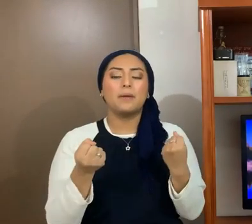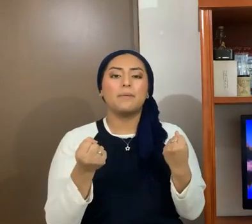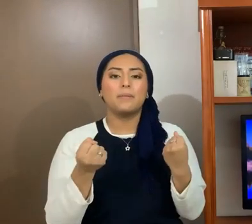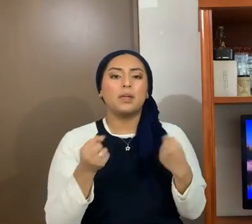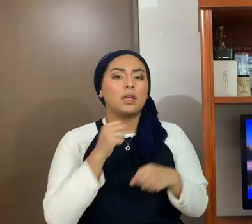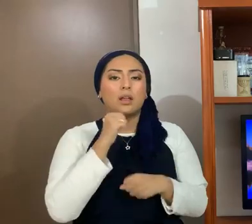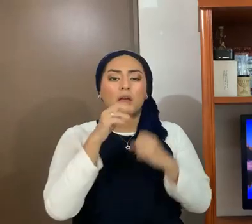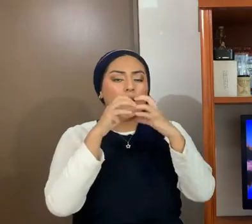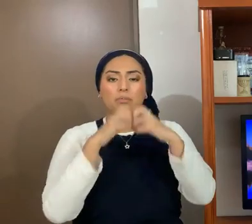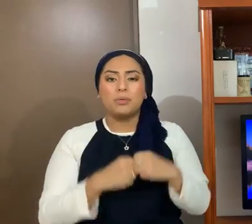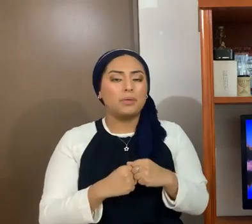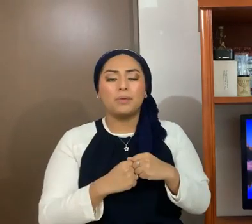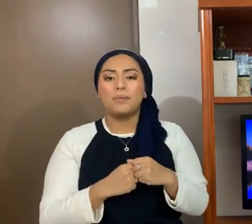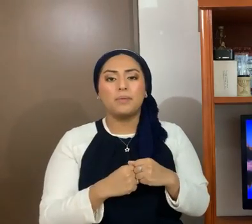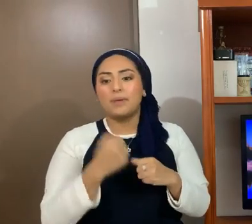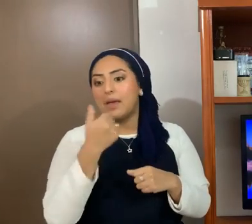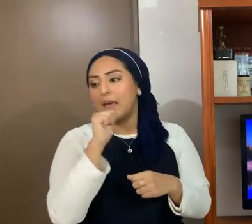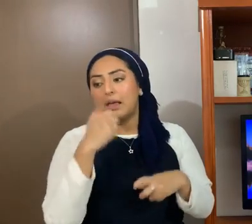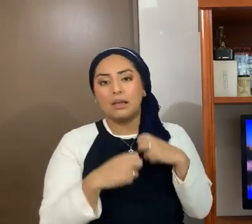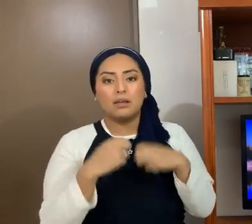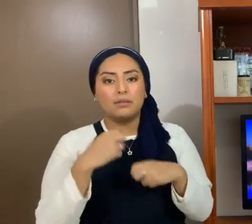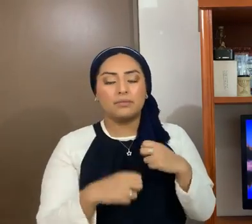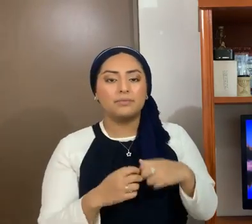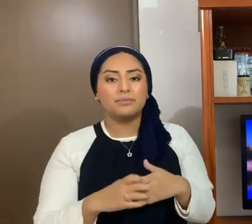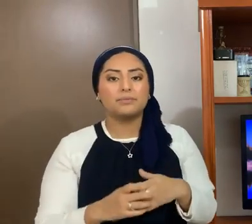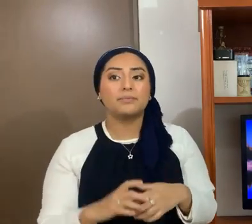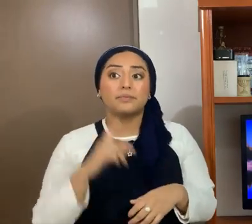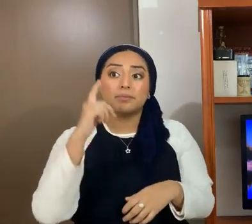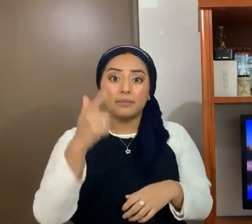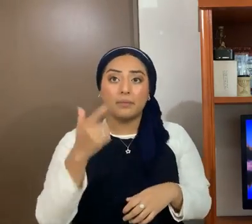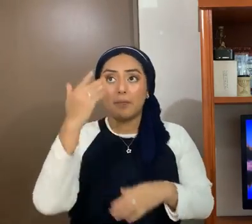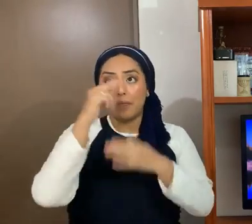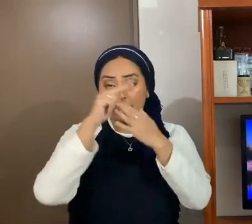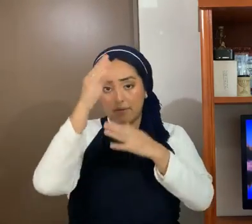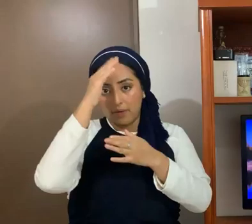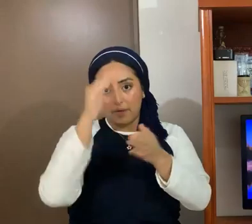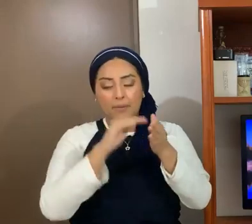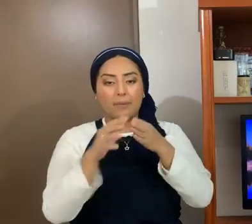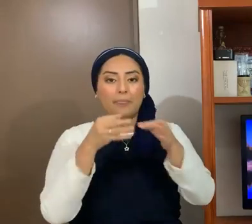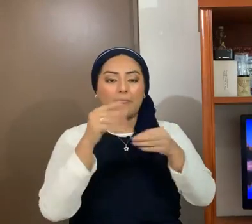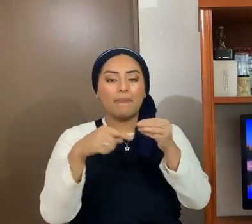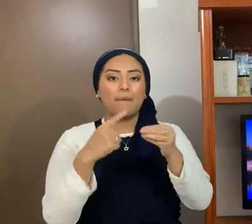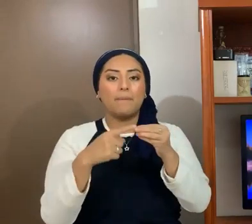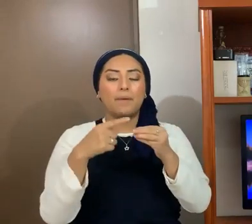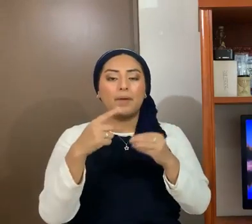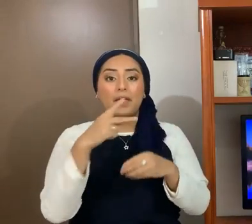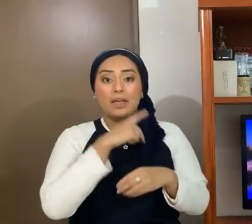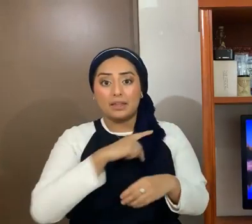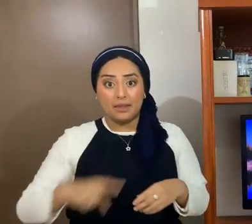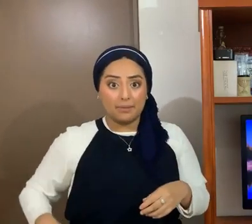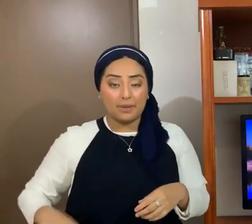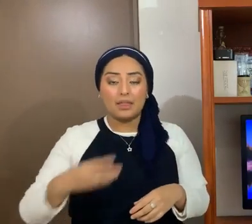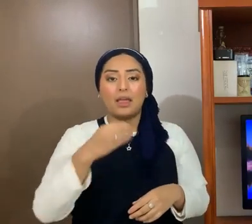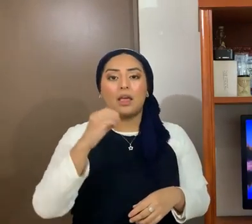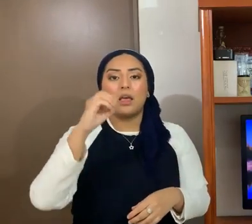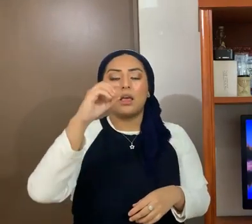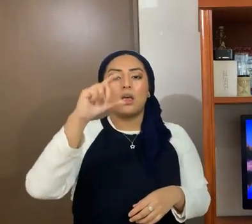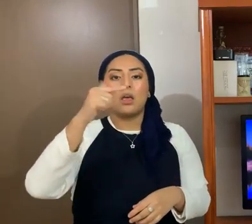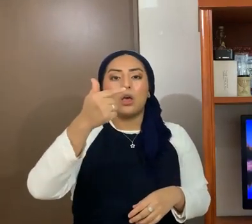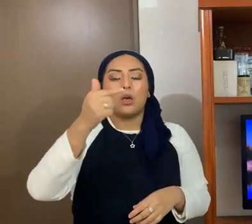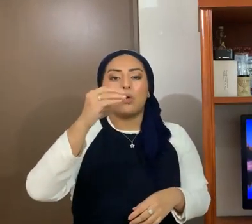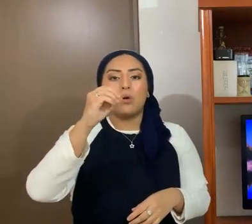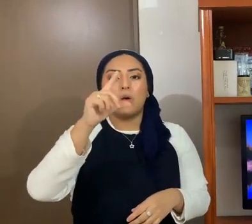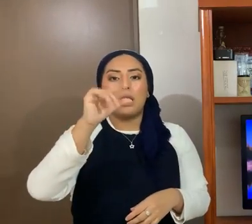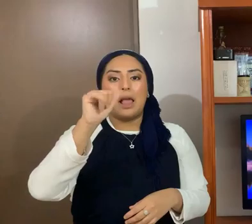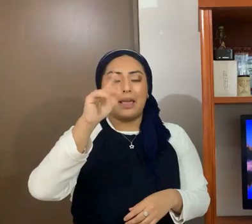no derrumbarnos ante cualquier cosa. Ya después, si el Eterno permite, hablaremos de David y Goliat, que es algo que se ha leído